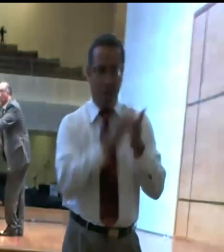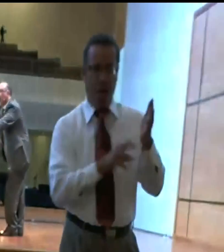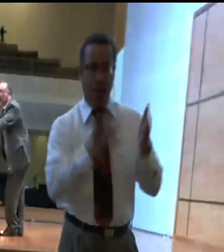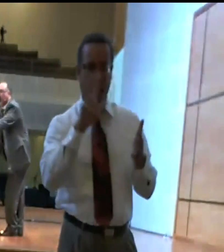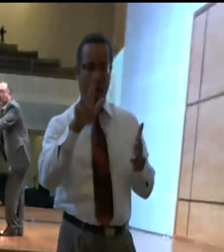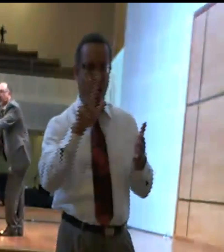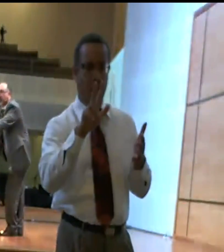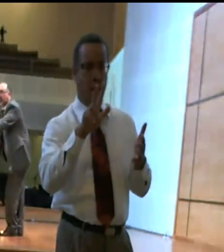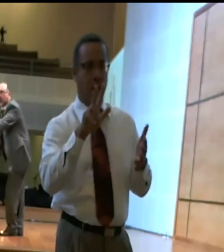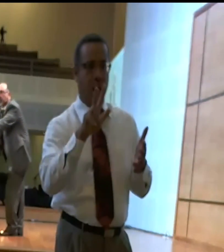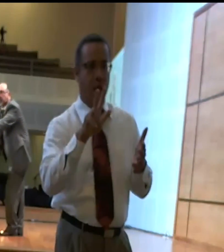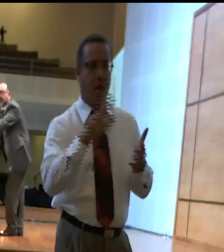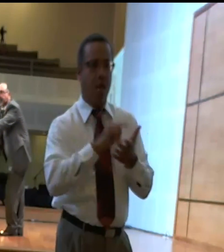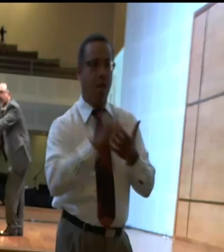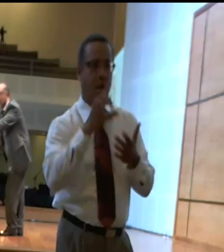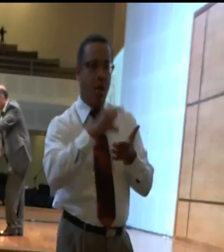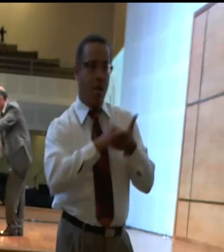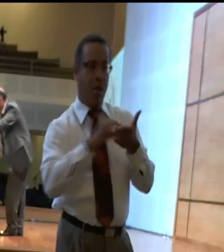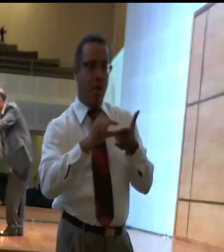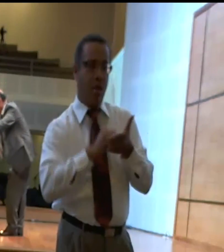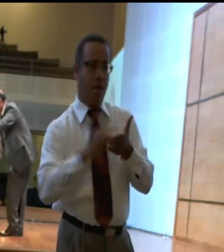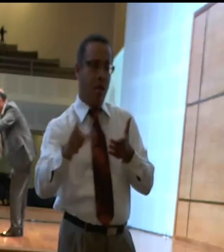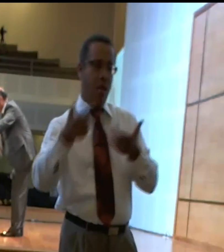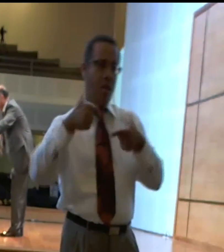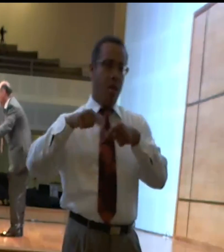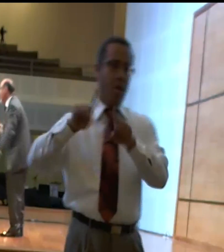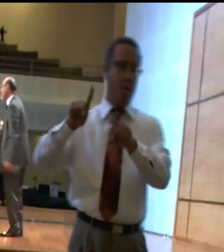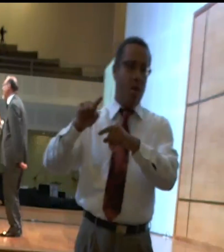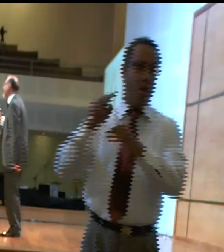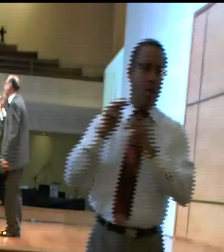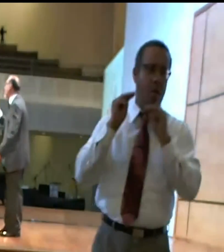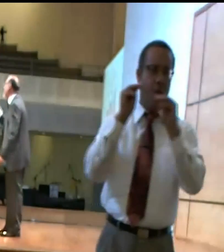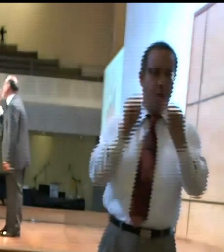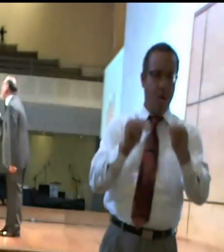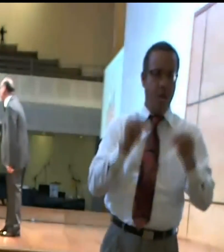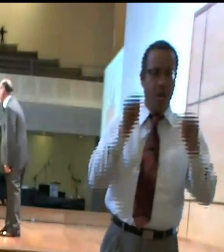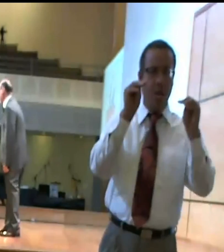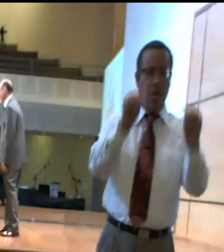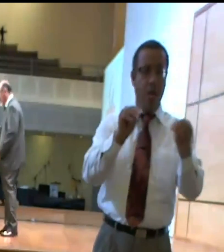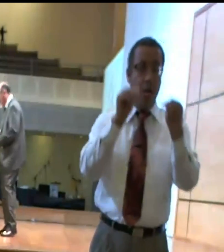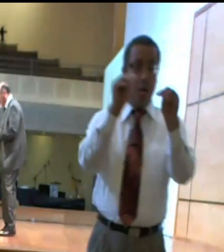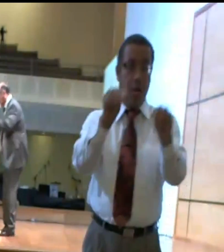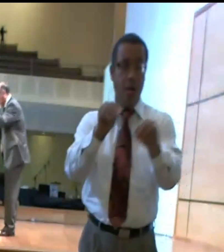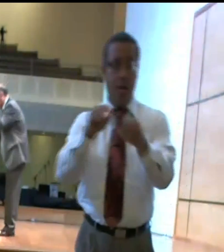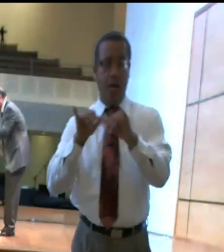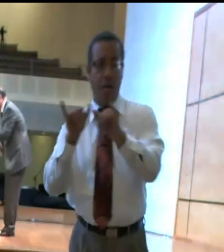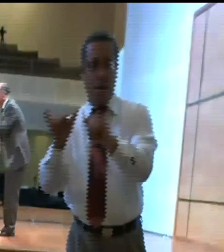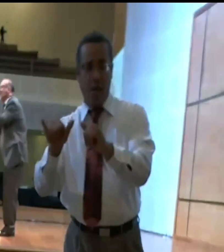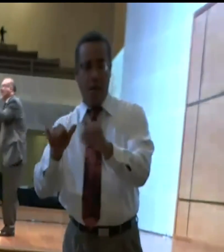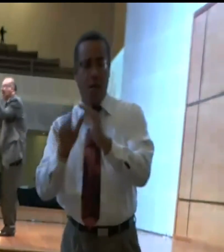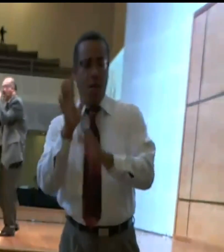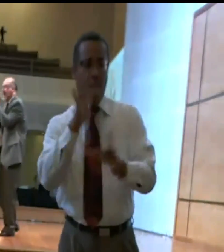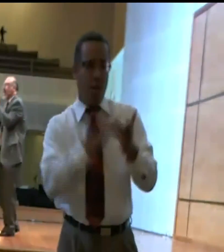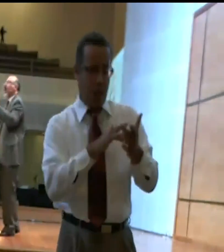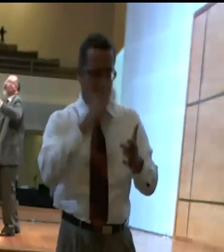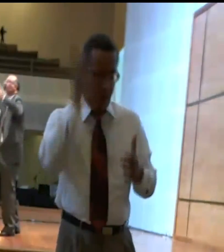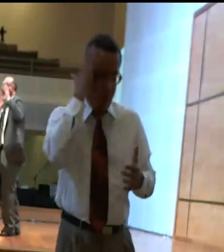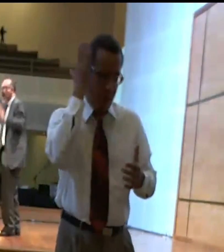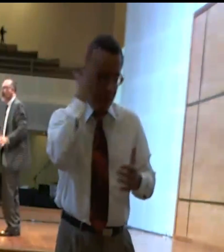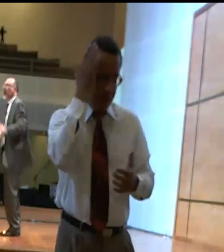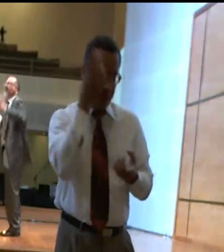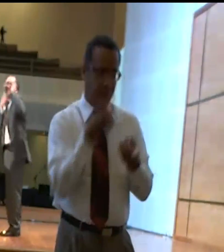que se retiró al mar con sus discípulos. En otras palabras, mis hermanos, el Señor Jesucristo sabía